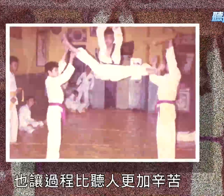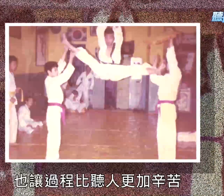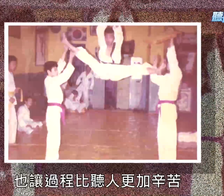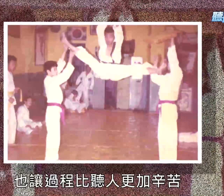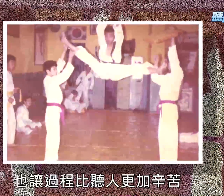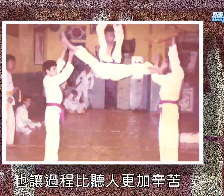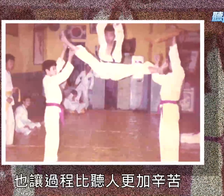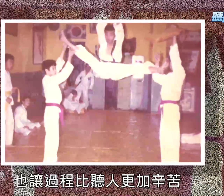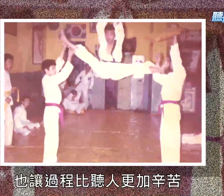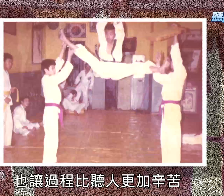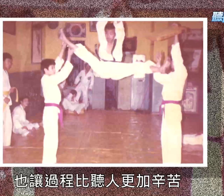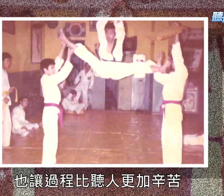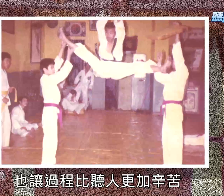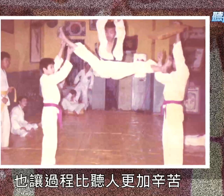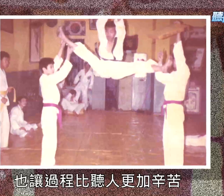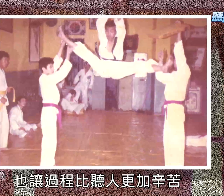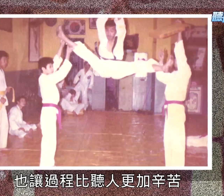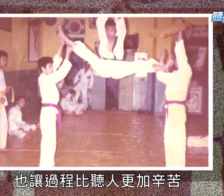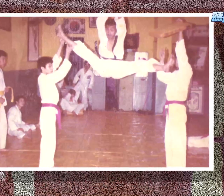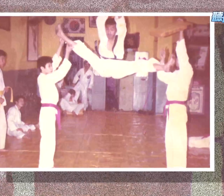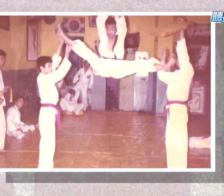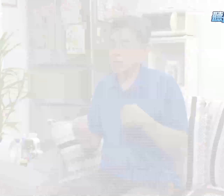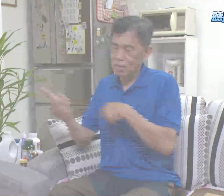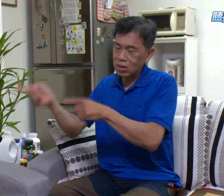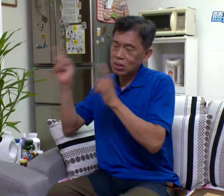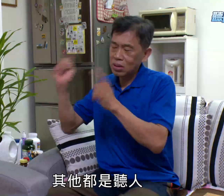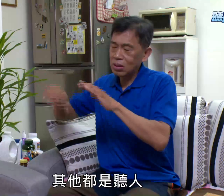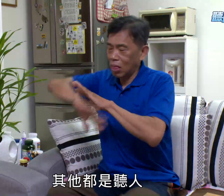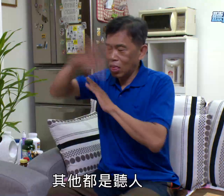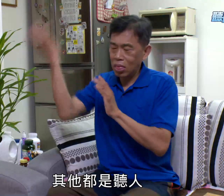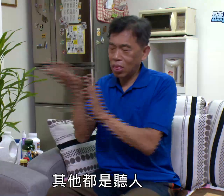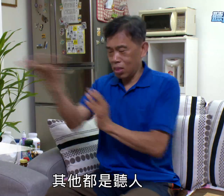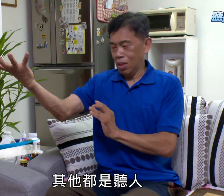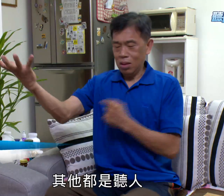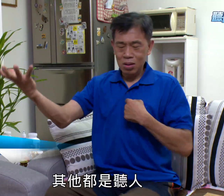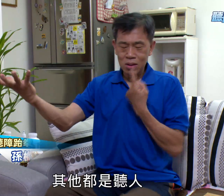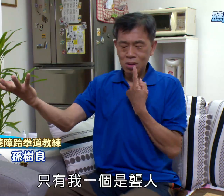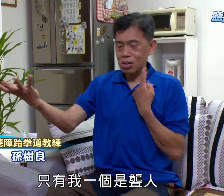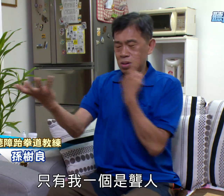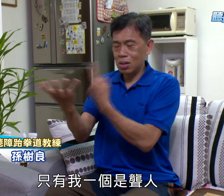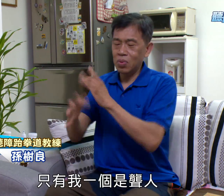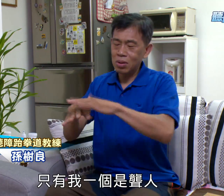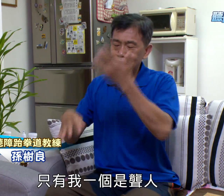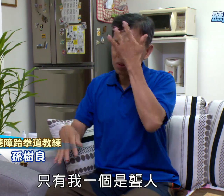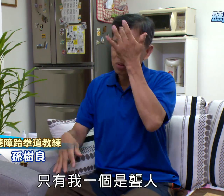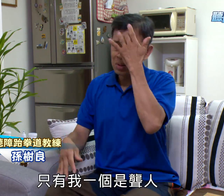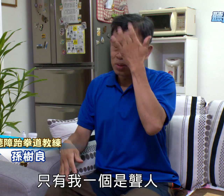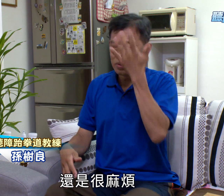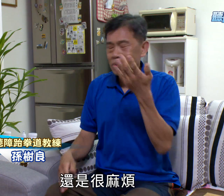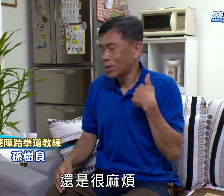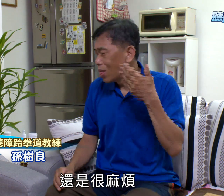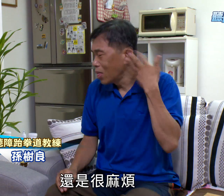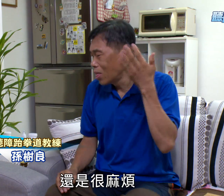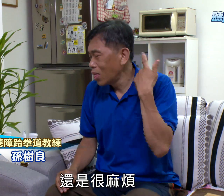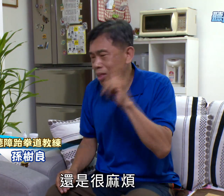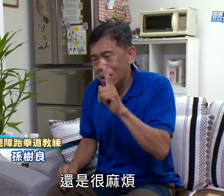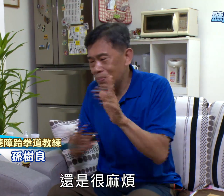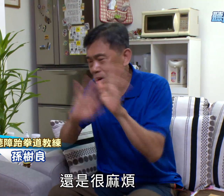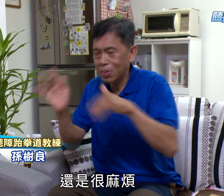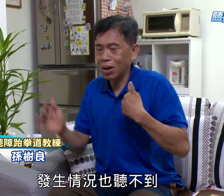让过程比听人更加辛苦。其他都是听人，只有我一个是聋人，还是很麻烦，发生